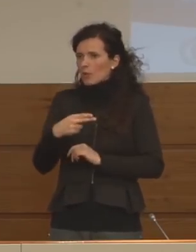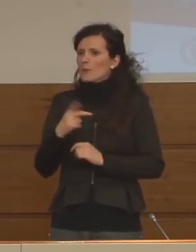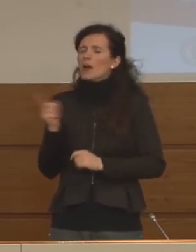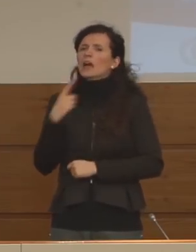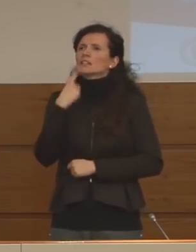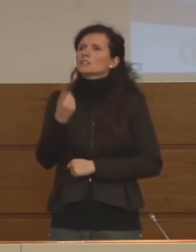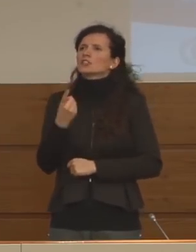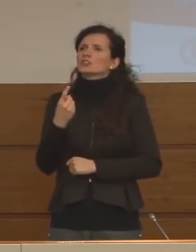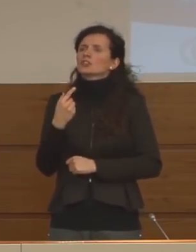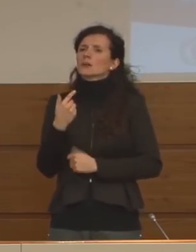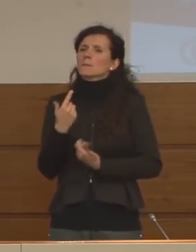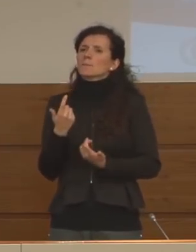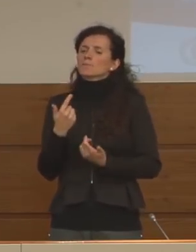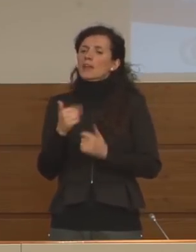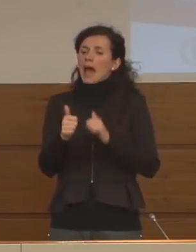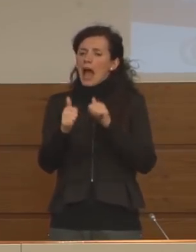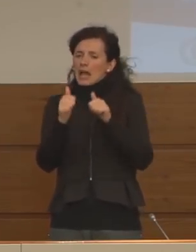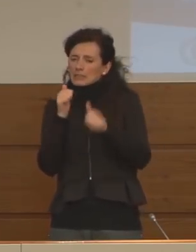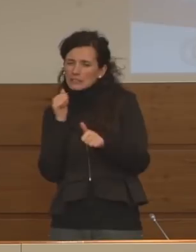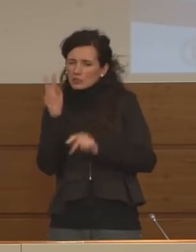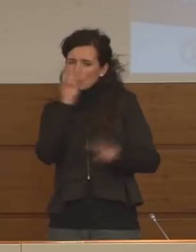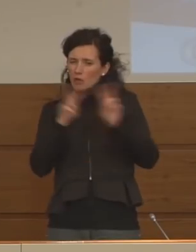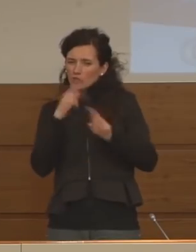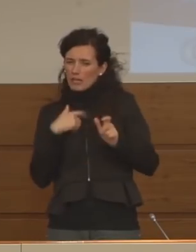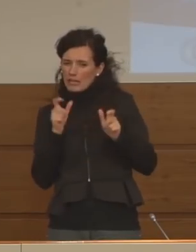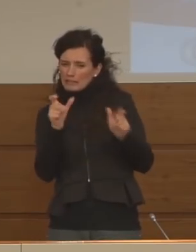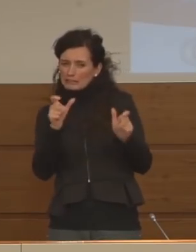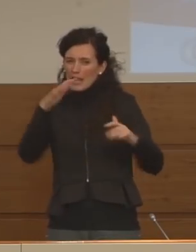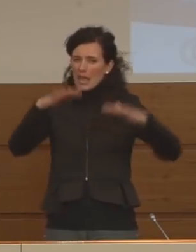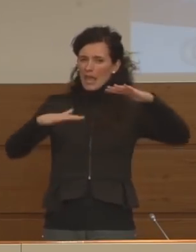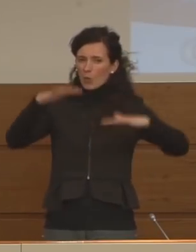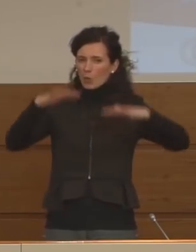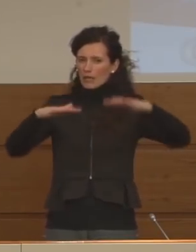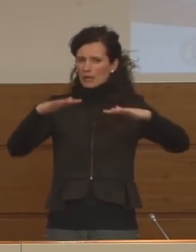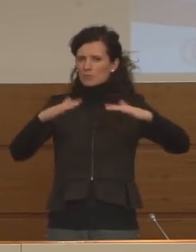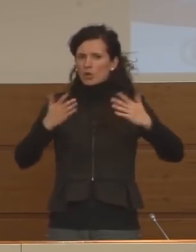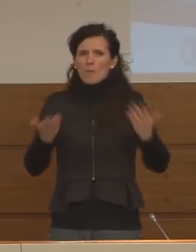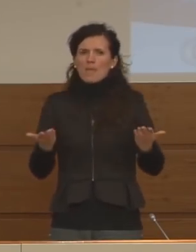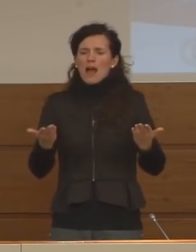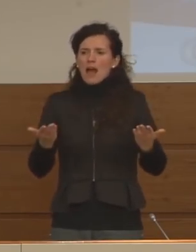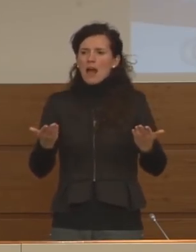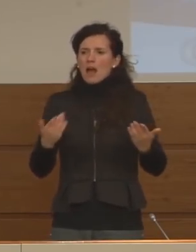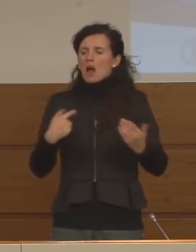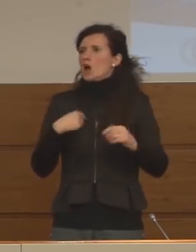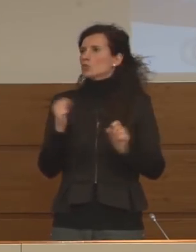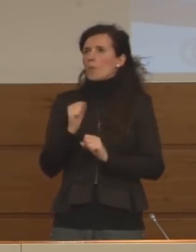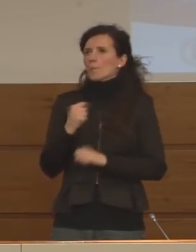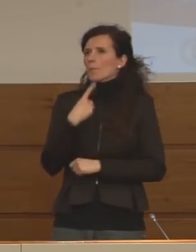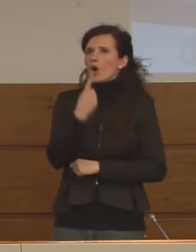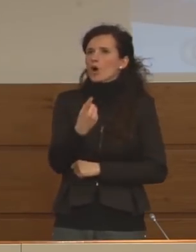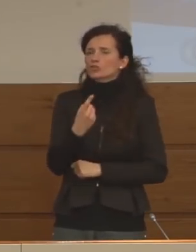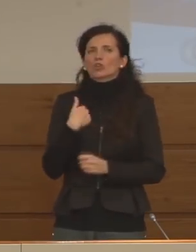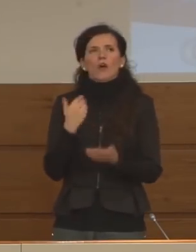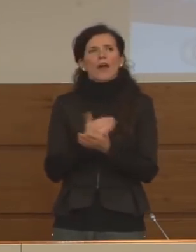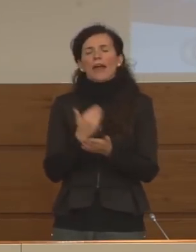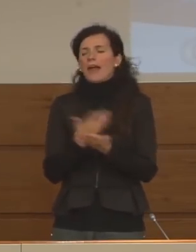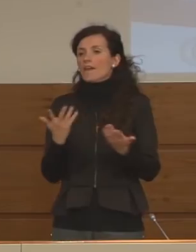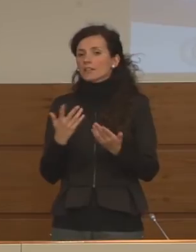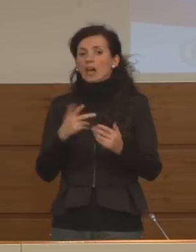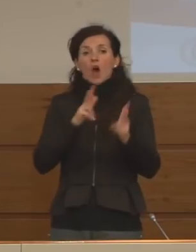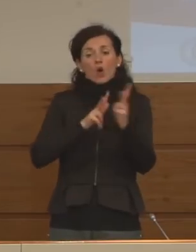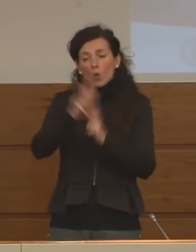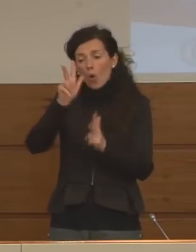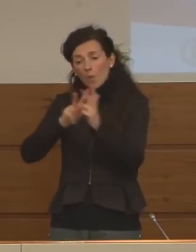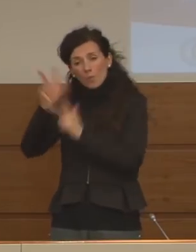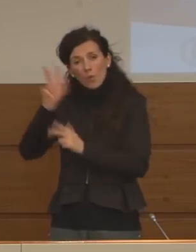anticipare e di tenere l'equilibrio però non possono non citare il fatto che per esempio per alcuni comuni